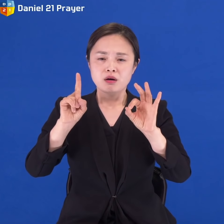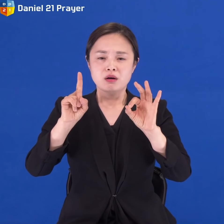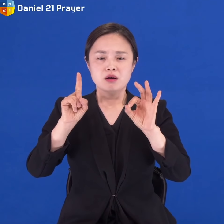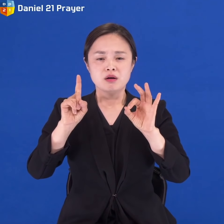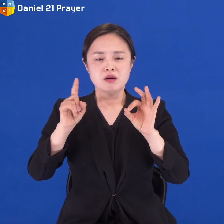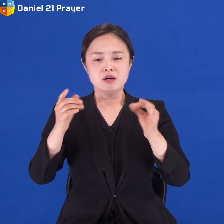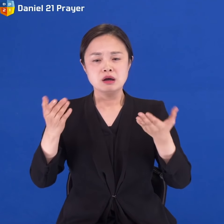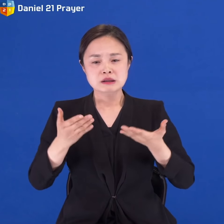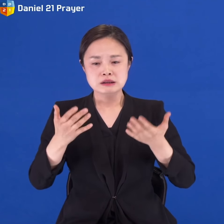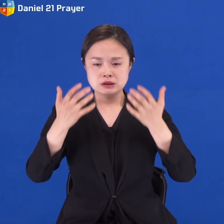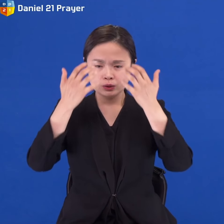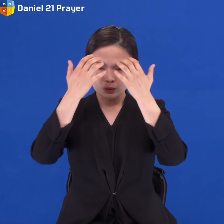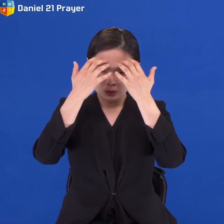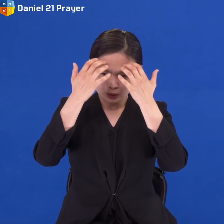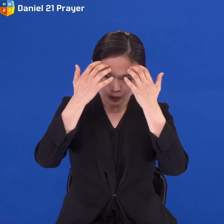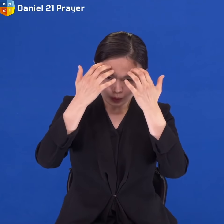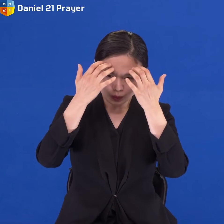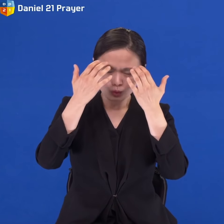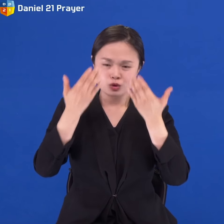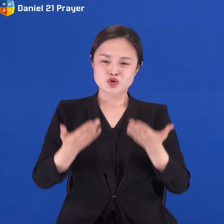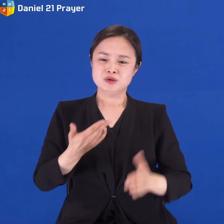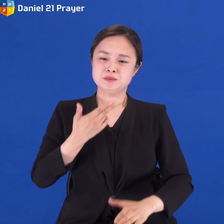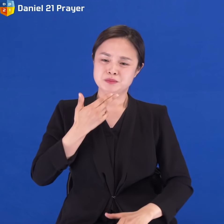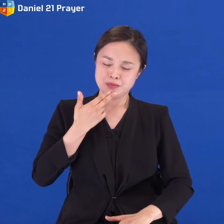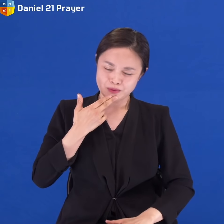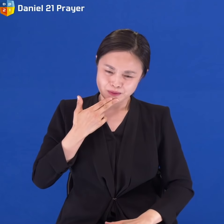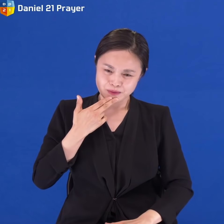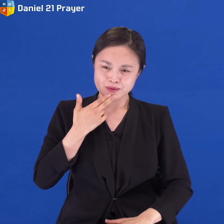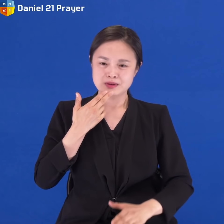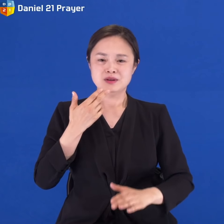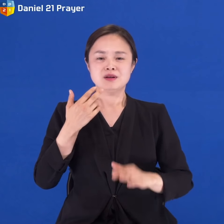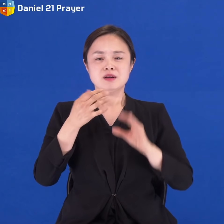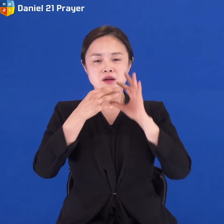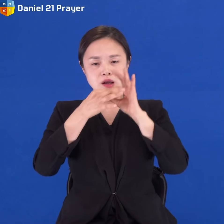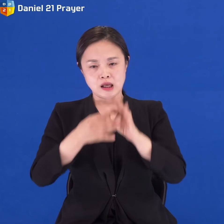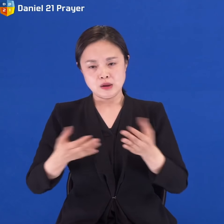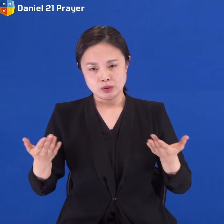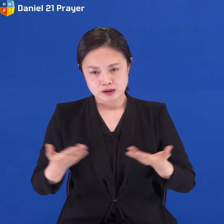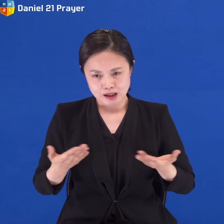여자인지 사람인지 발톱 3개 빠져가면서 카페 일을 하지를 않나.